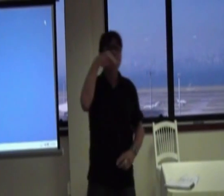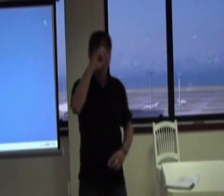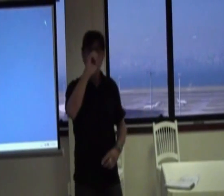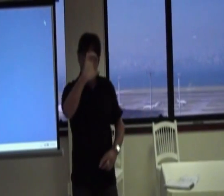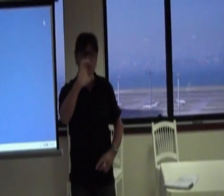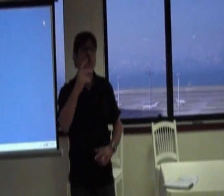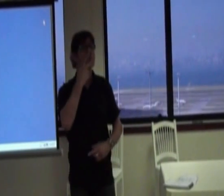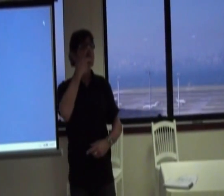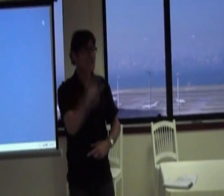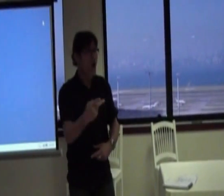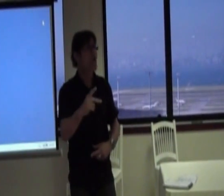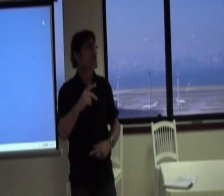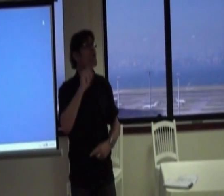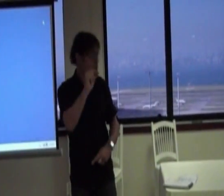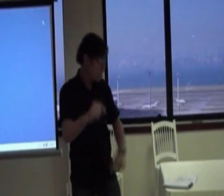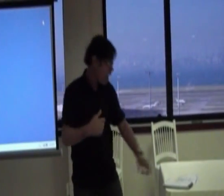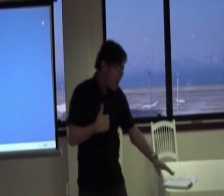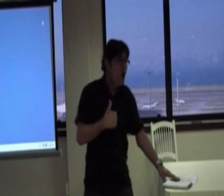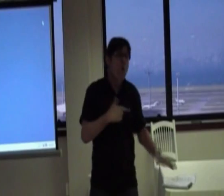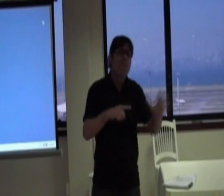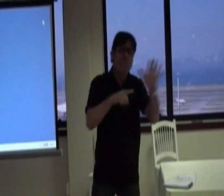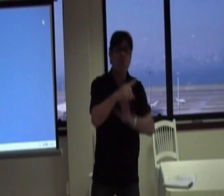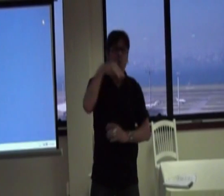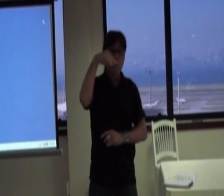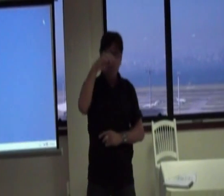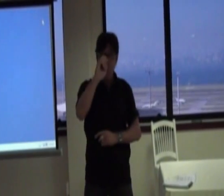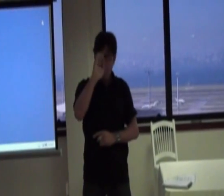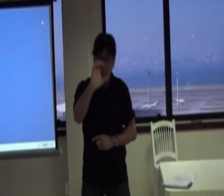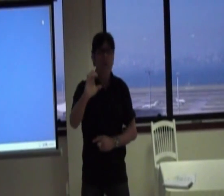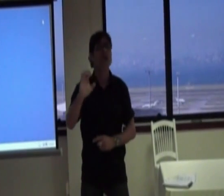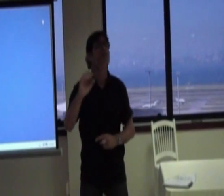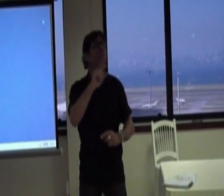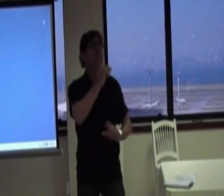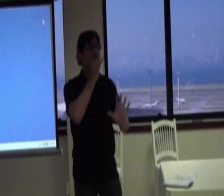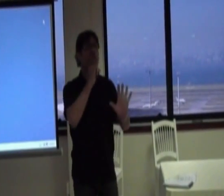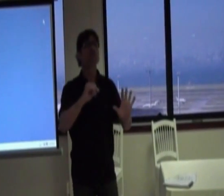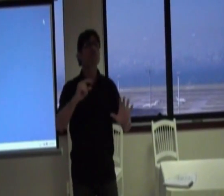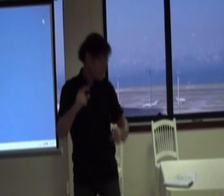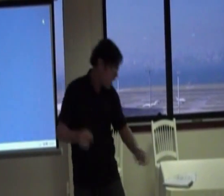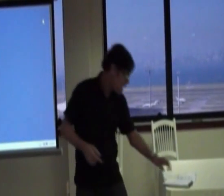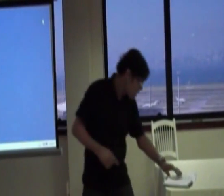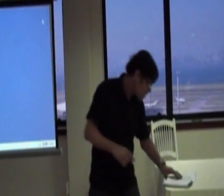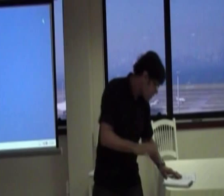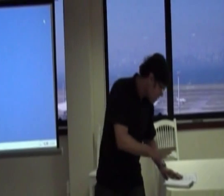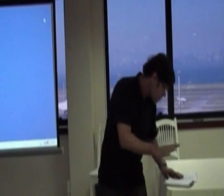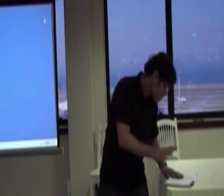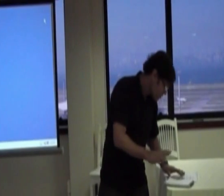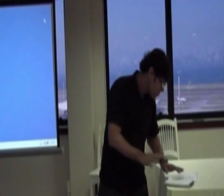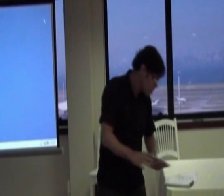O MEC ele tem uma proposta em que ele coloca a seguinte questão. Na verdade, eu gostaria também de estar fazendo uma pergunta ao MEC.